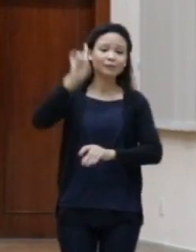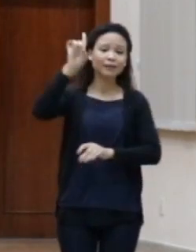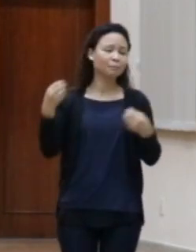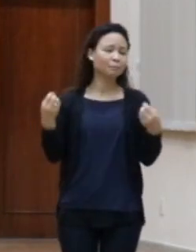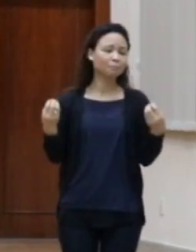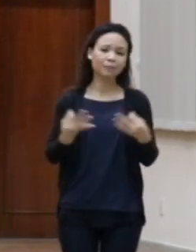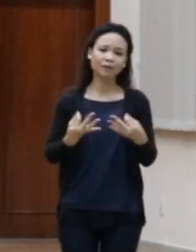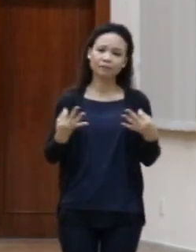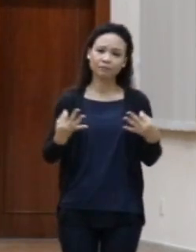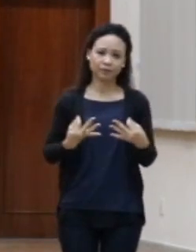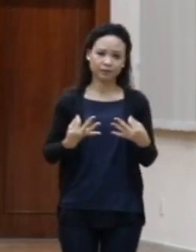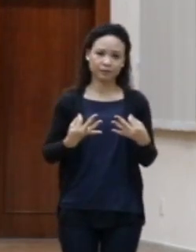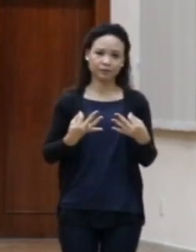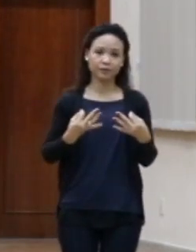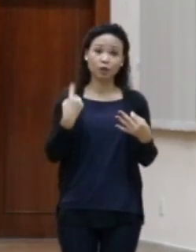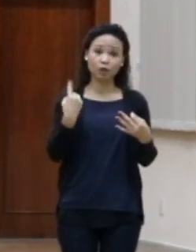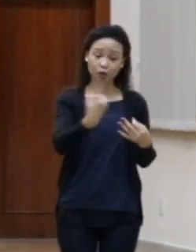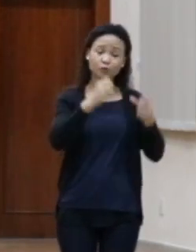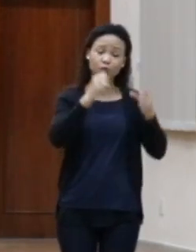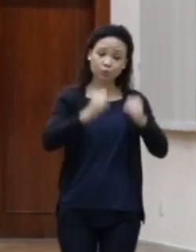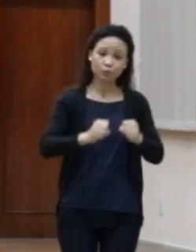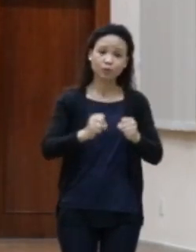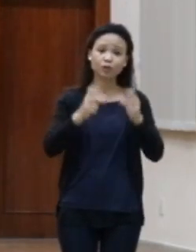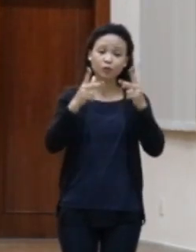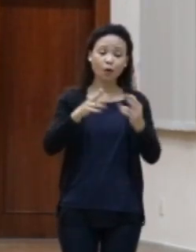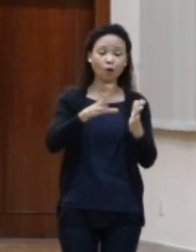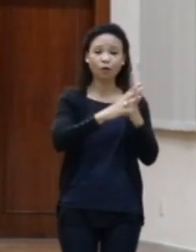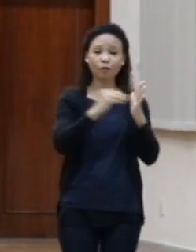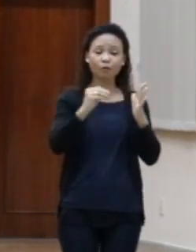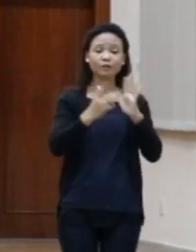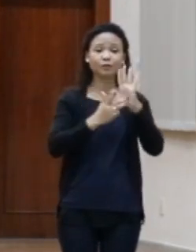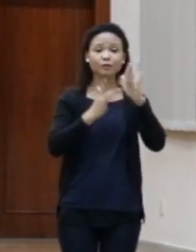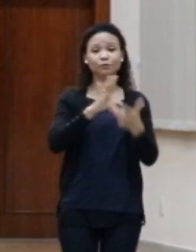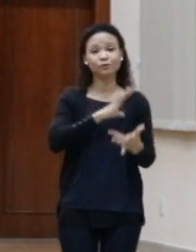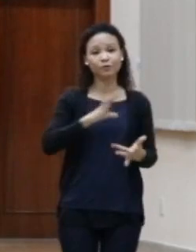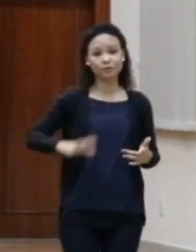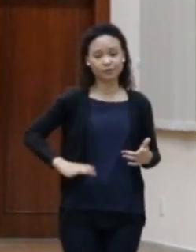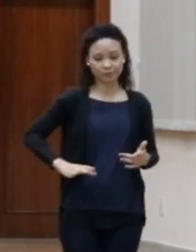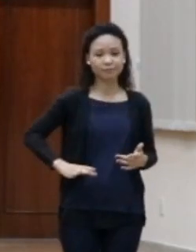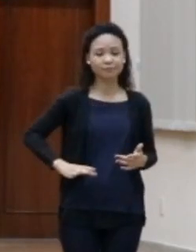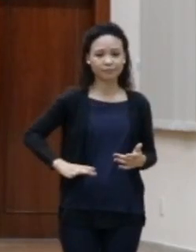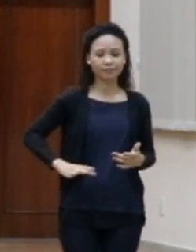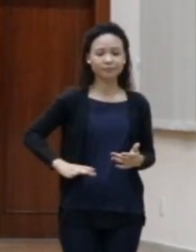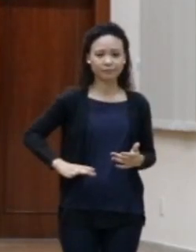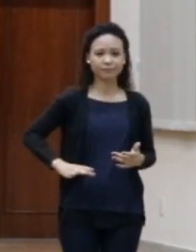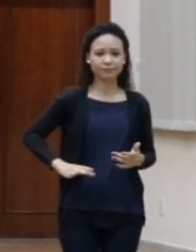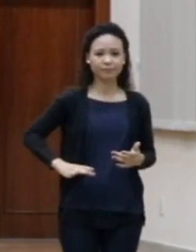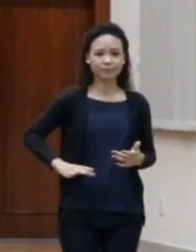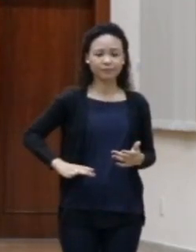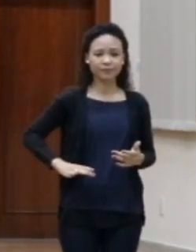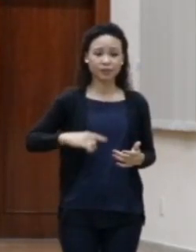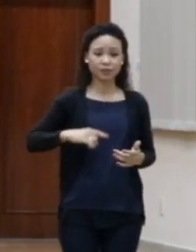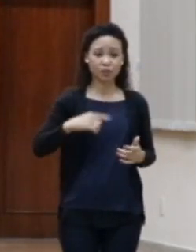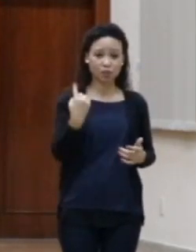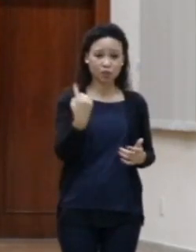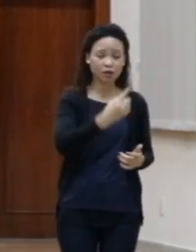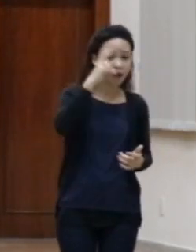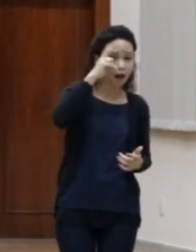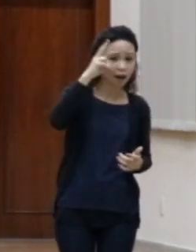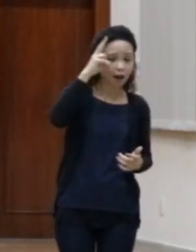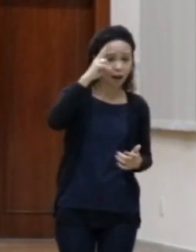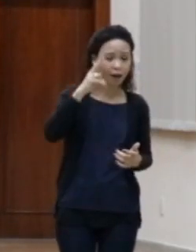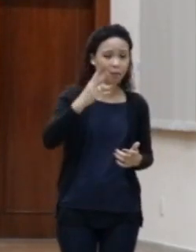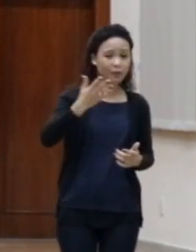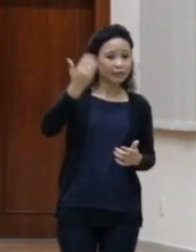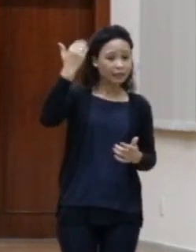Jesus Cristo. O maior atentado do homem foi contra o Senhor Jesus Cristo, contra o Filho de Deus ali